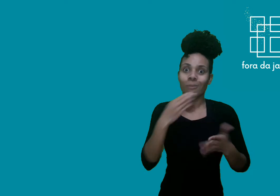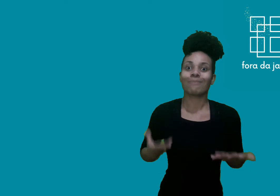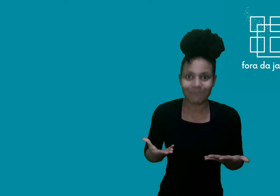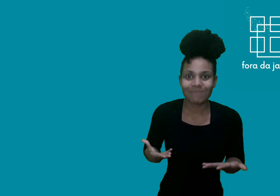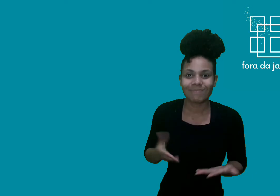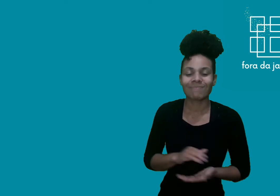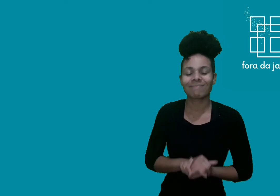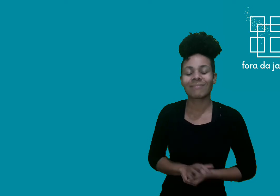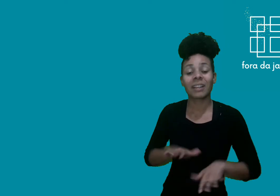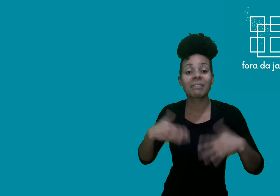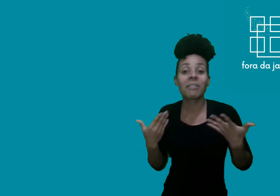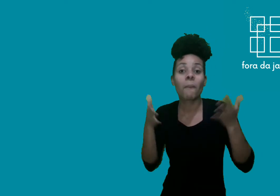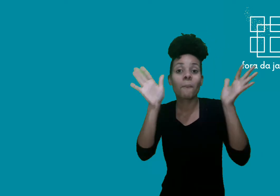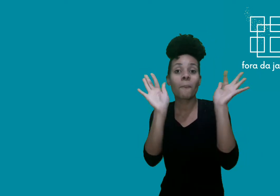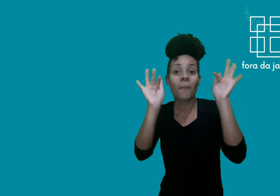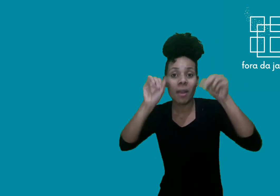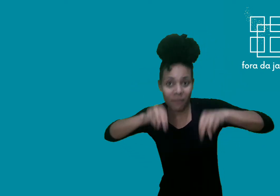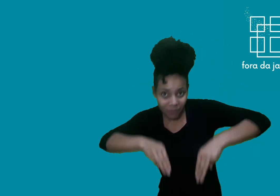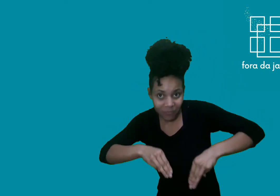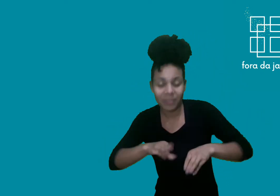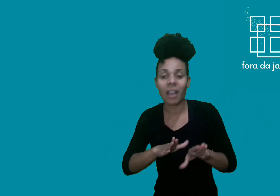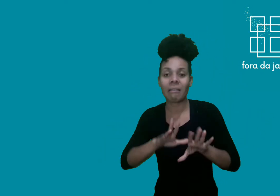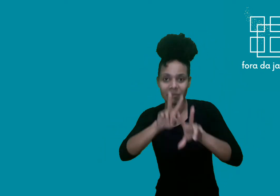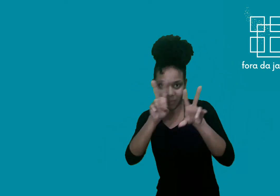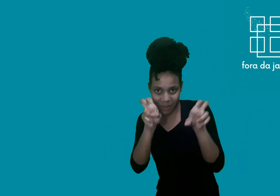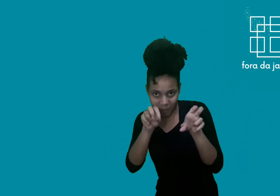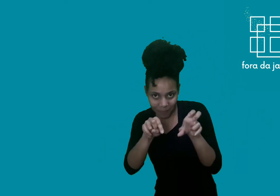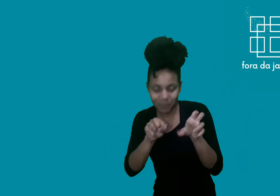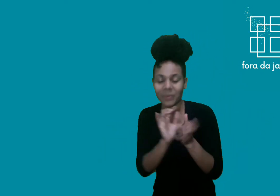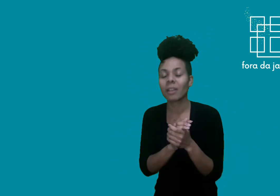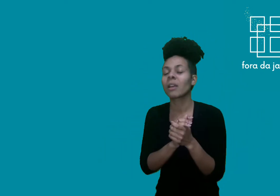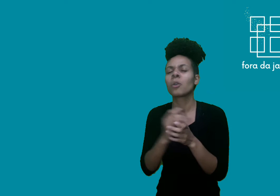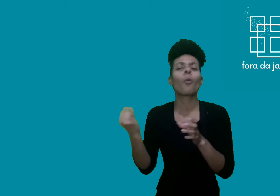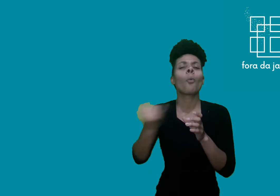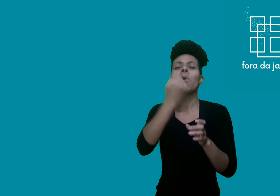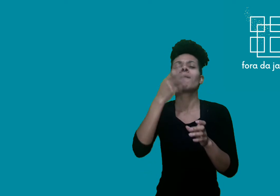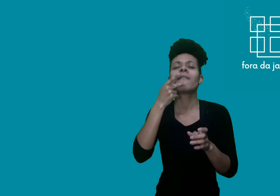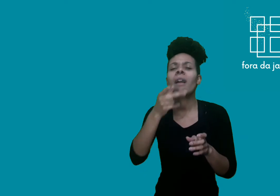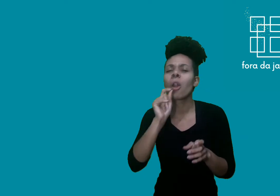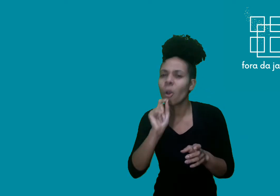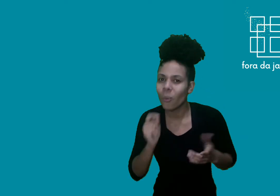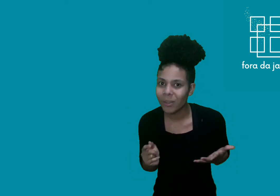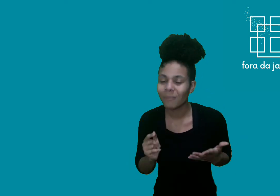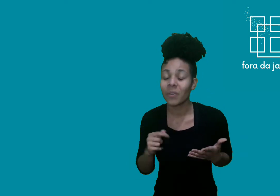já passou, né? Graças a Deus eu já tô mais tranquila. Mas é uma necessidade, eu acho, que a gente tem,